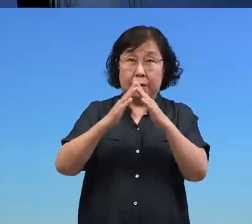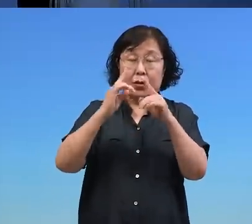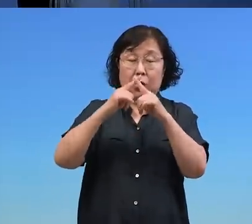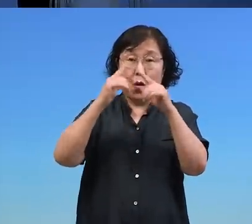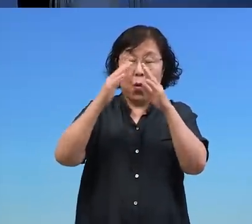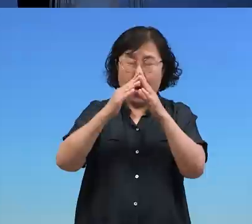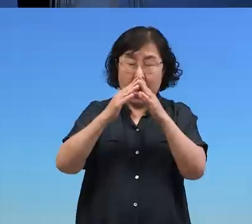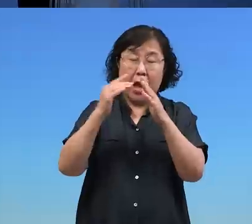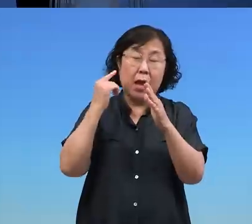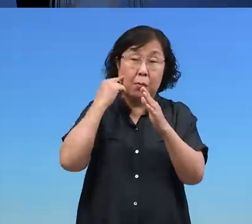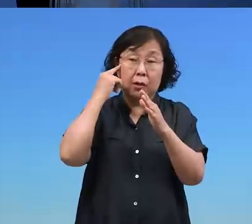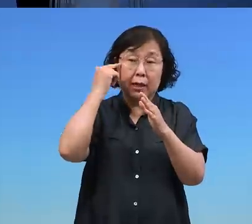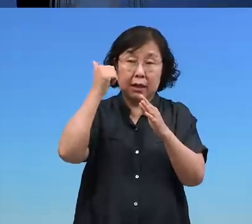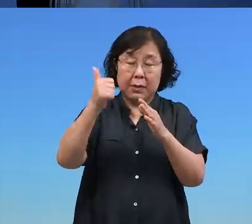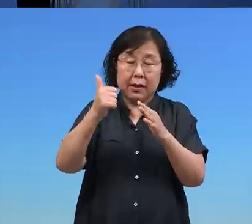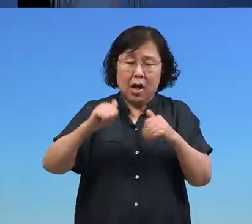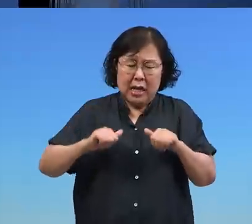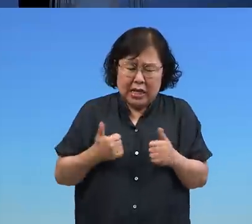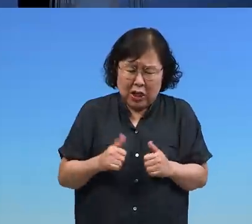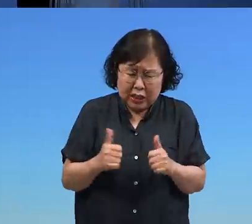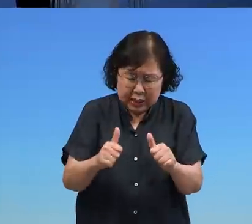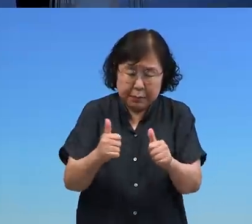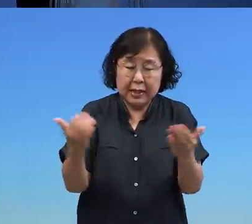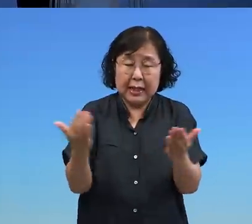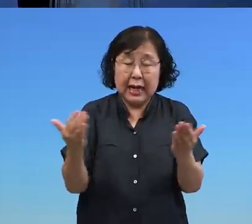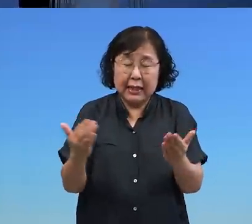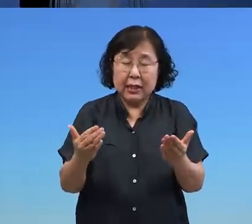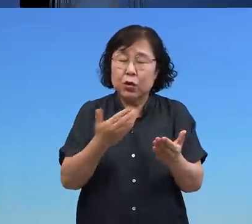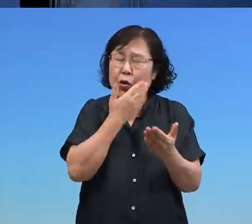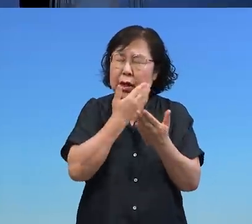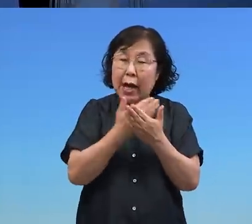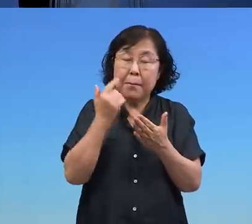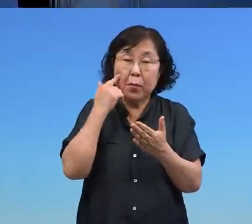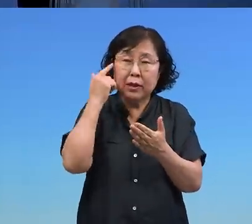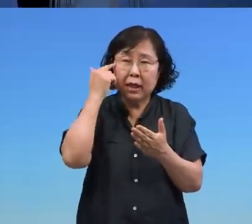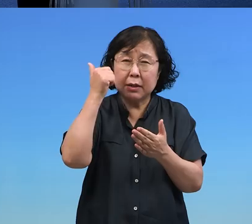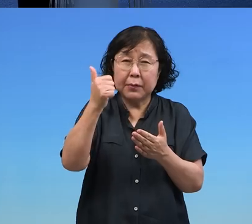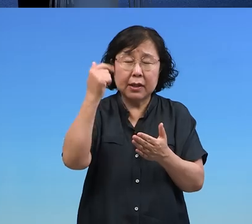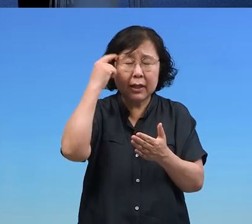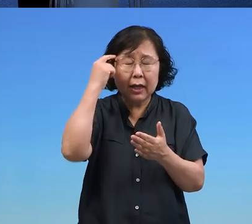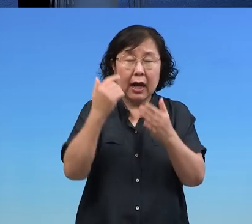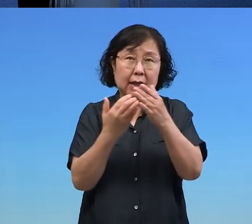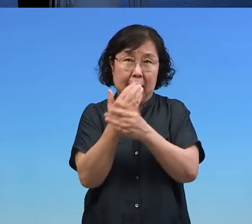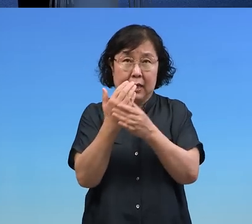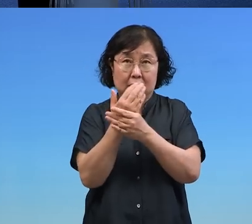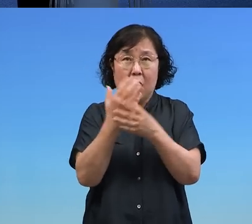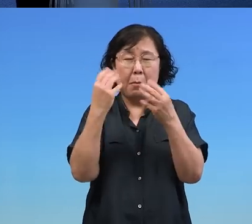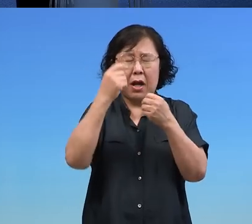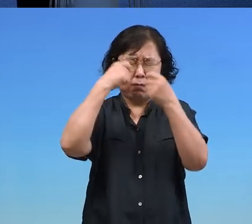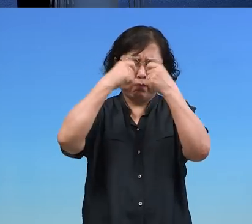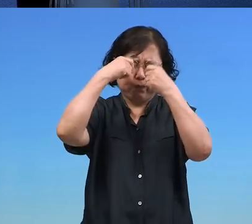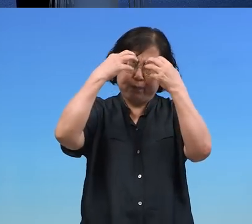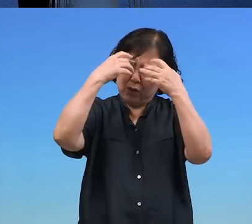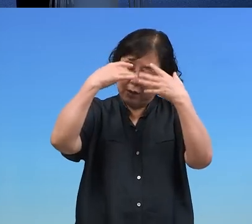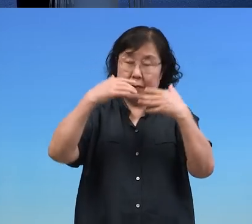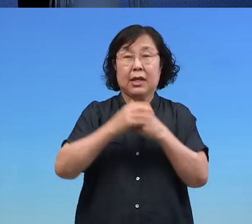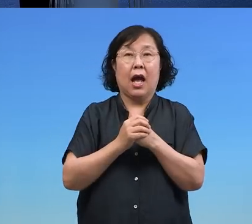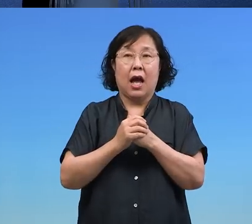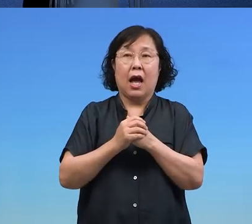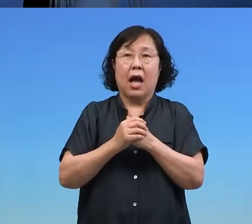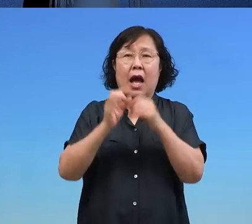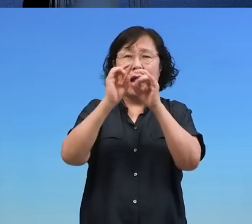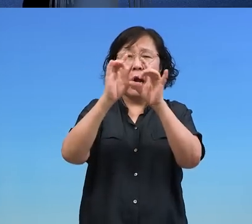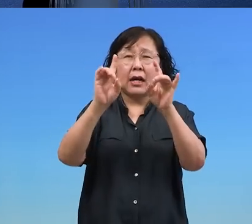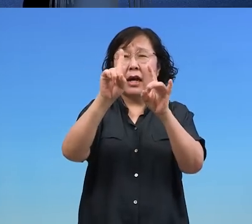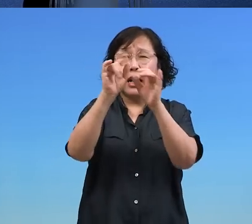귀한 목사님들과 오브랩이 되어서 많이 울었습니다 한 사람 한 사람의 마음이 간절하게 느껴집니다